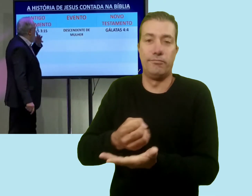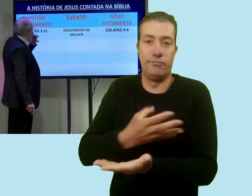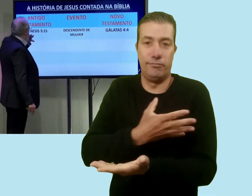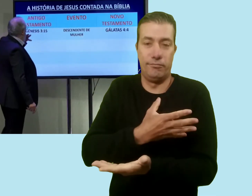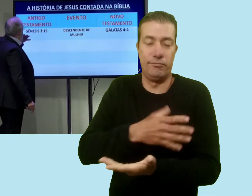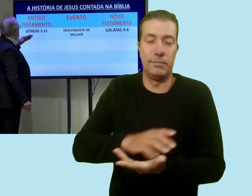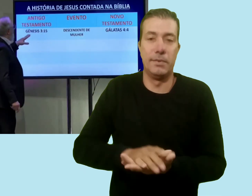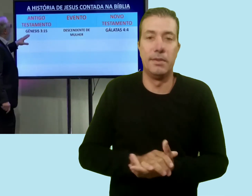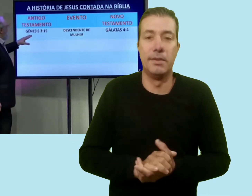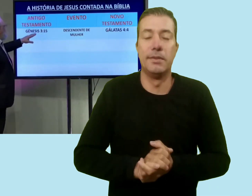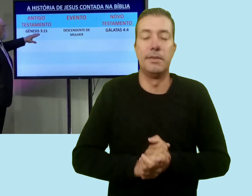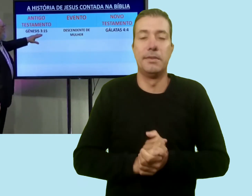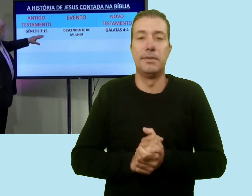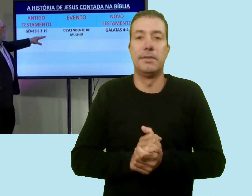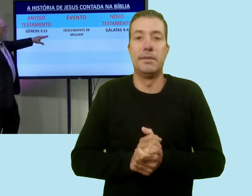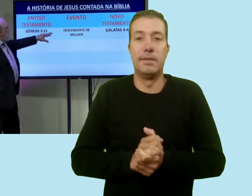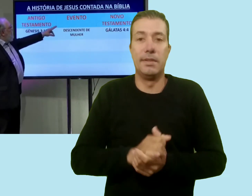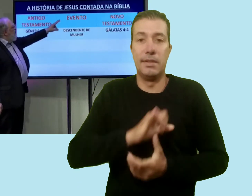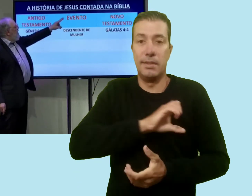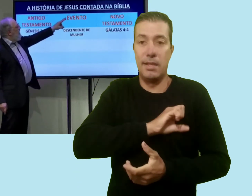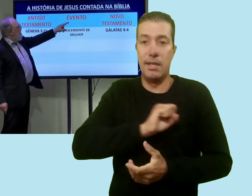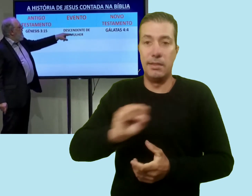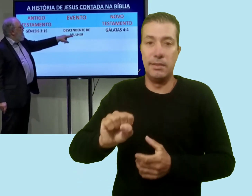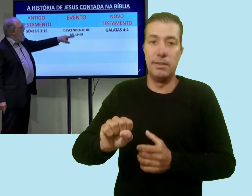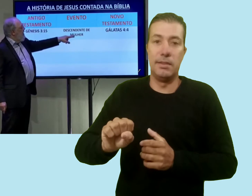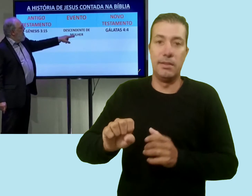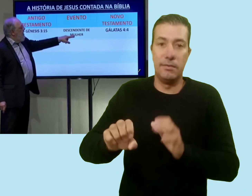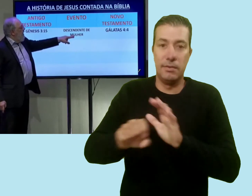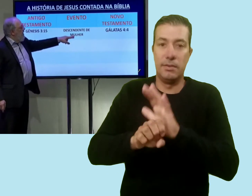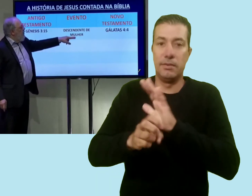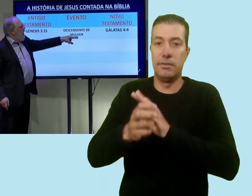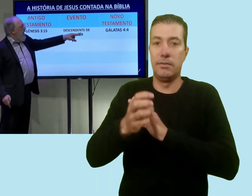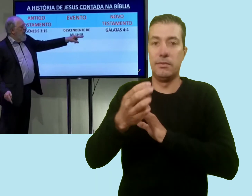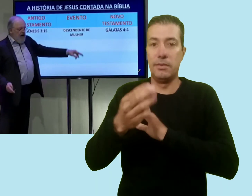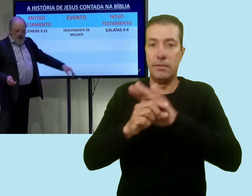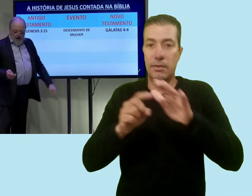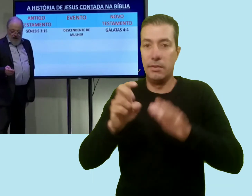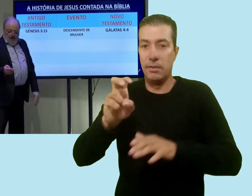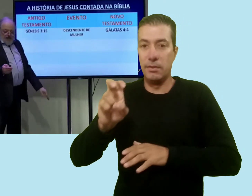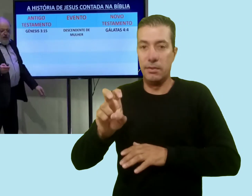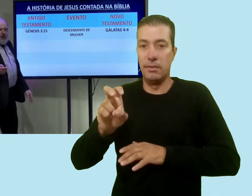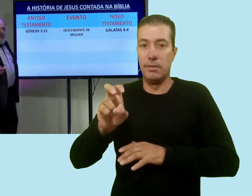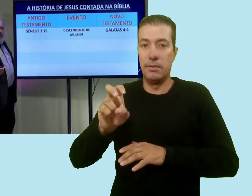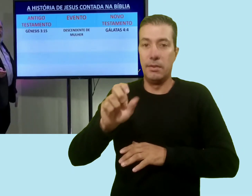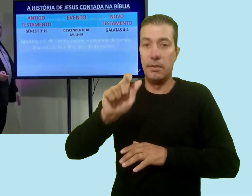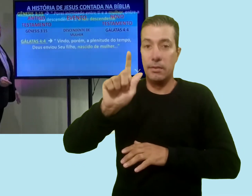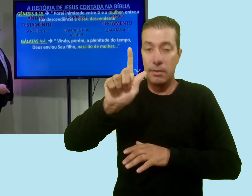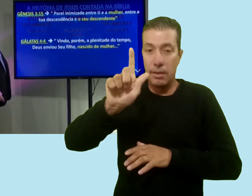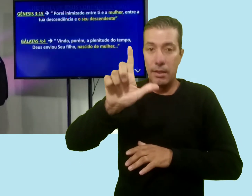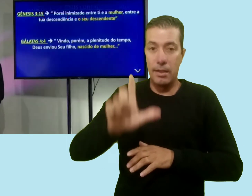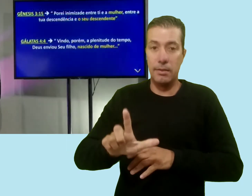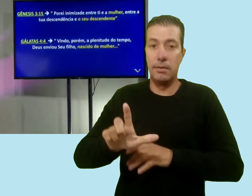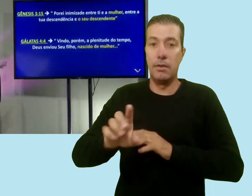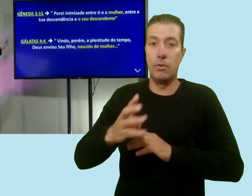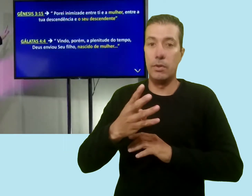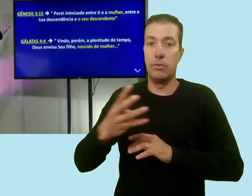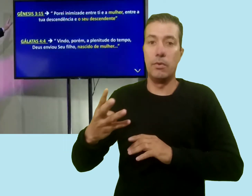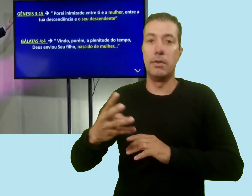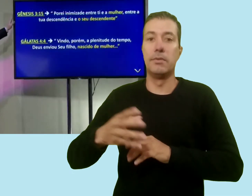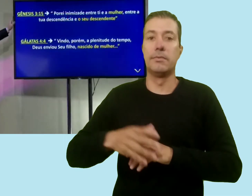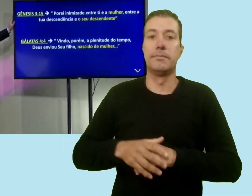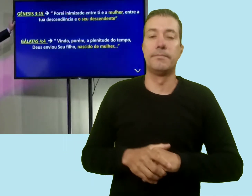Gênesis 3,15 diz que ele seria descendente de mulher Gálatas 4:4 confirma isso, está